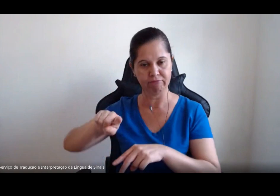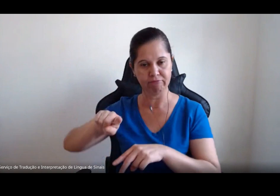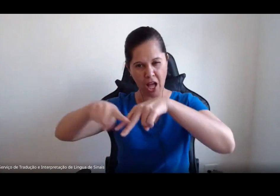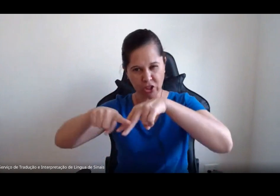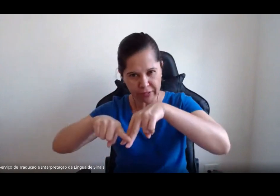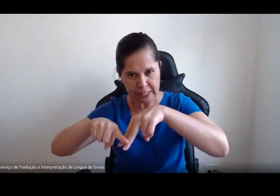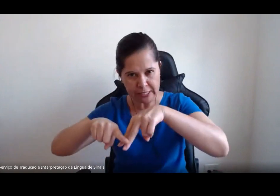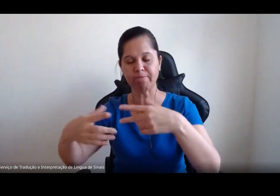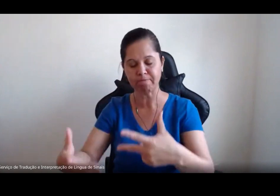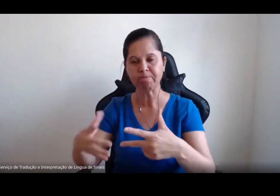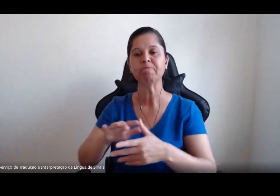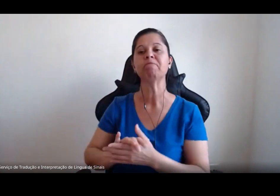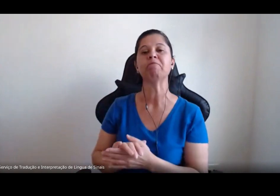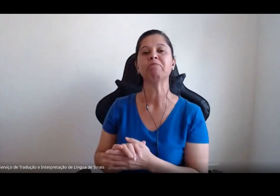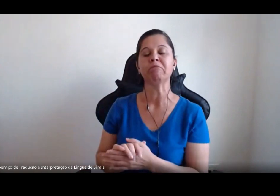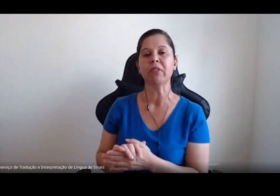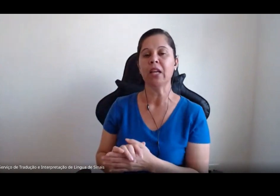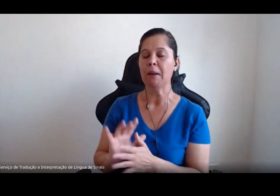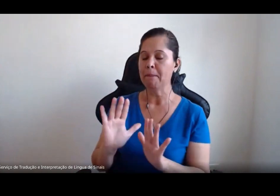da minha intervenção.